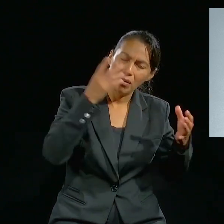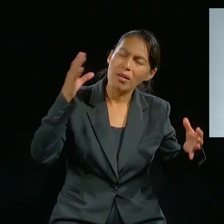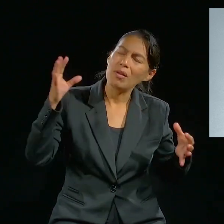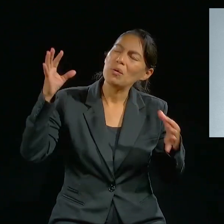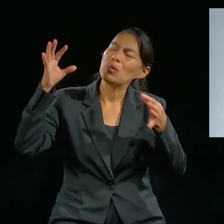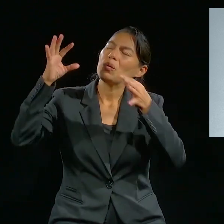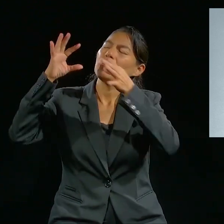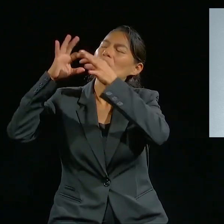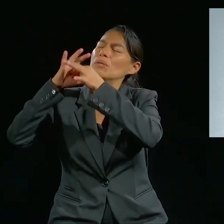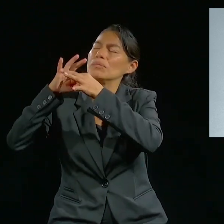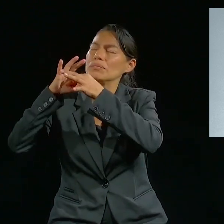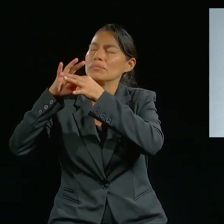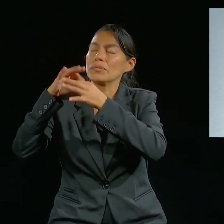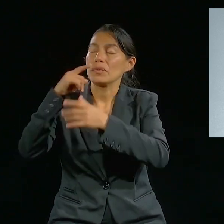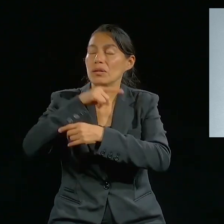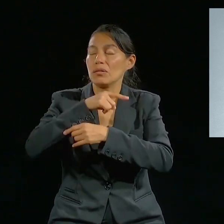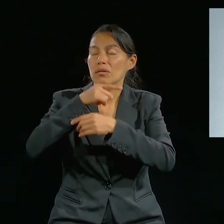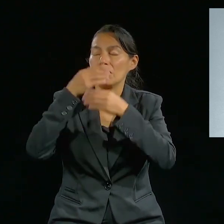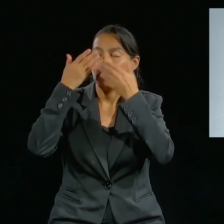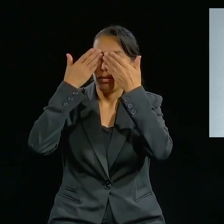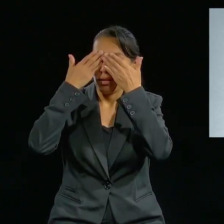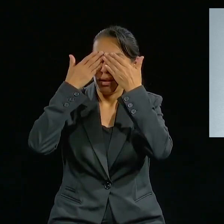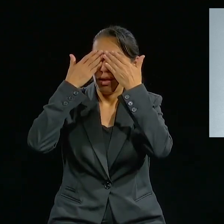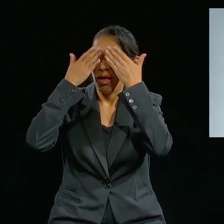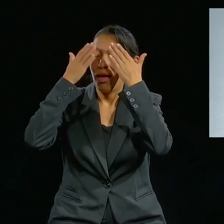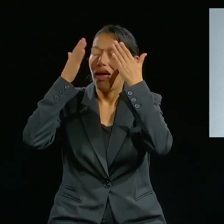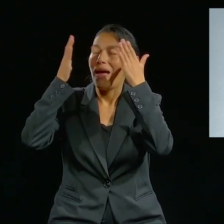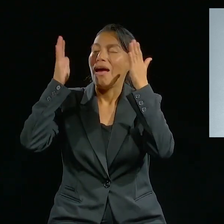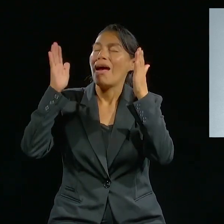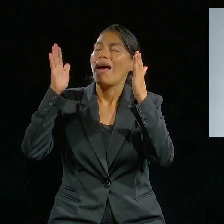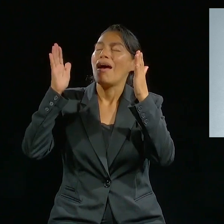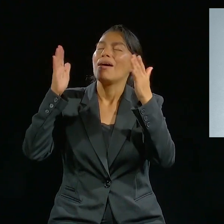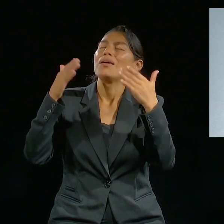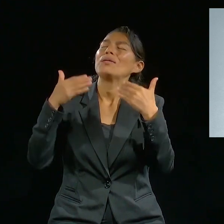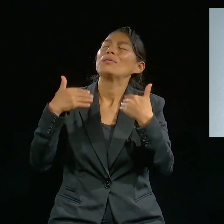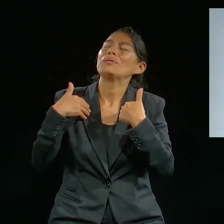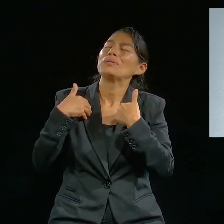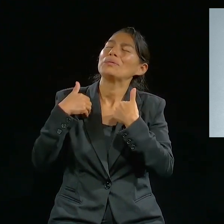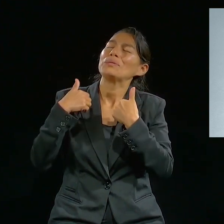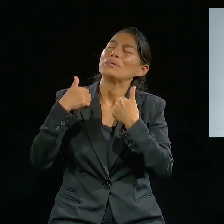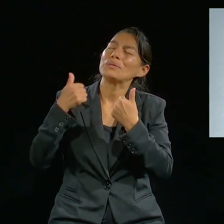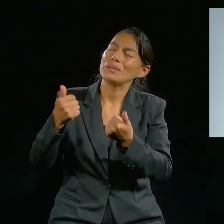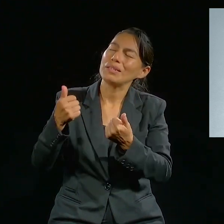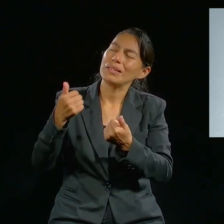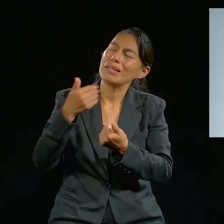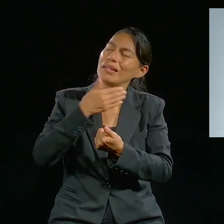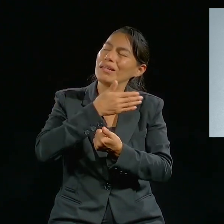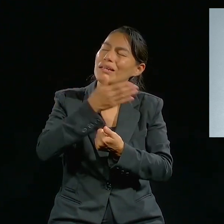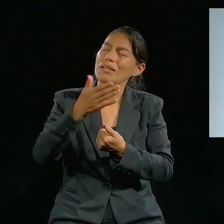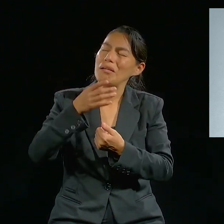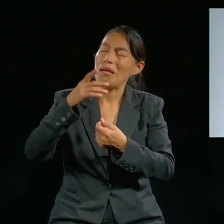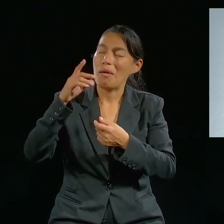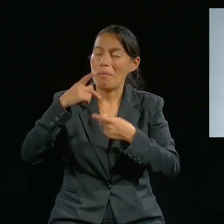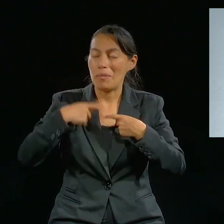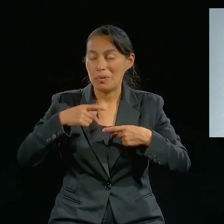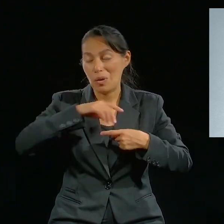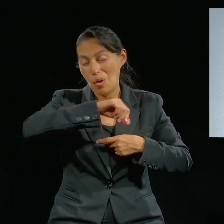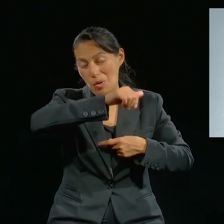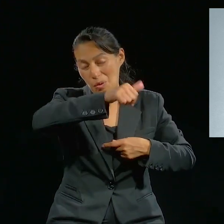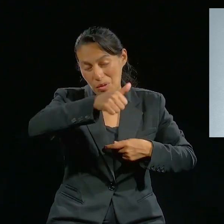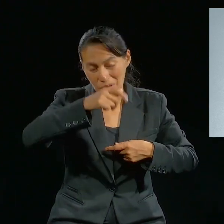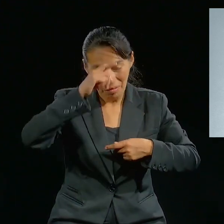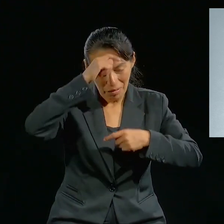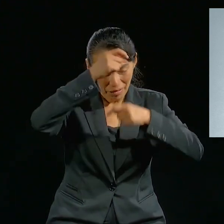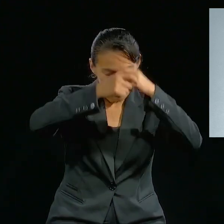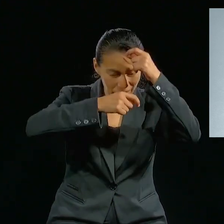contigo padre que sus ojos puedan ser abiertos un día y ellos también señor puedan ser canales de bendición